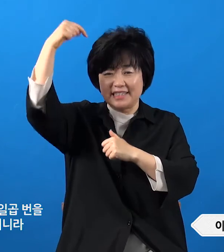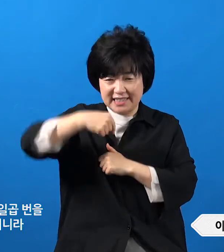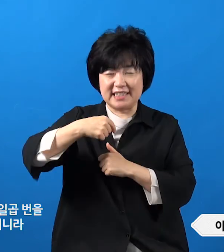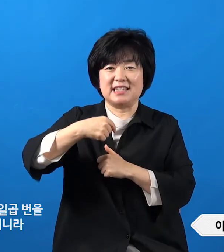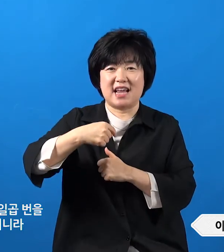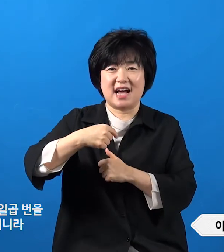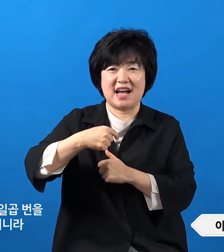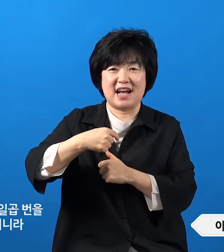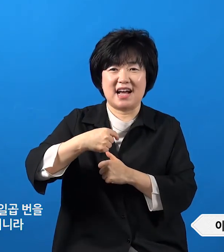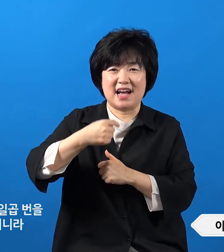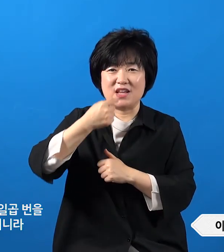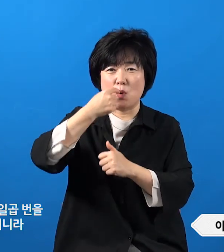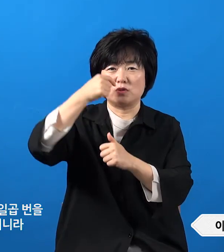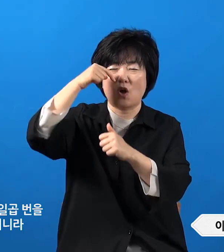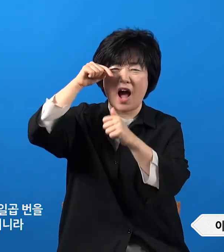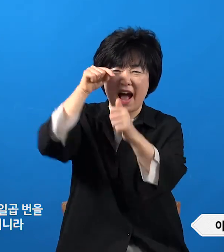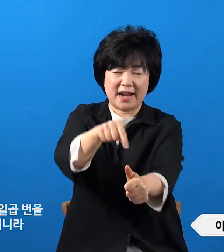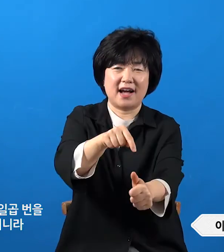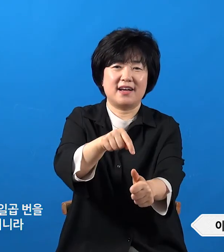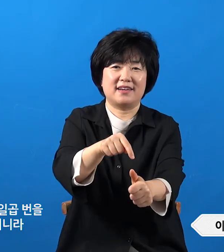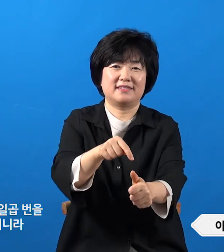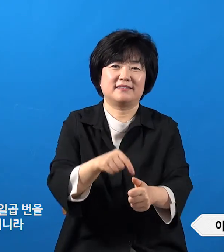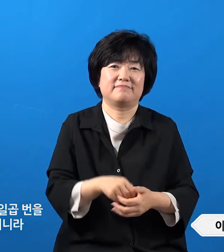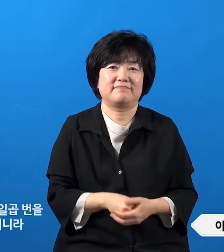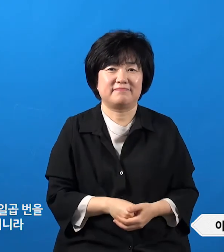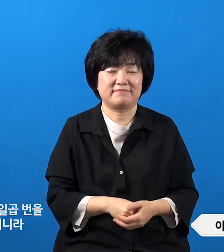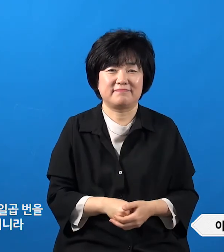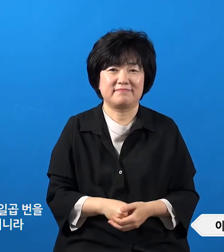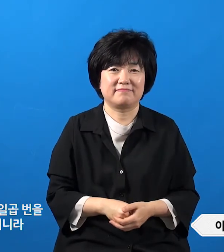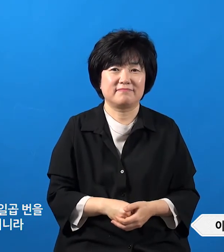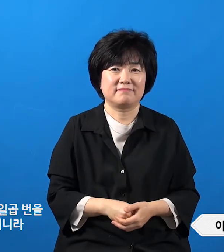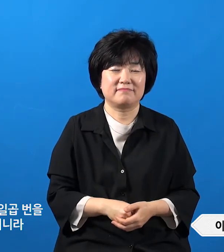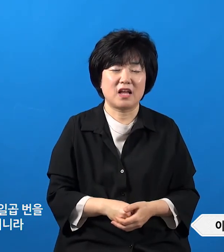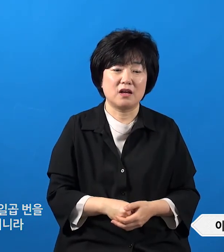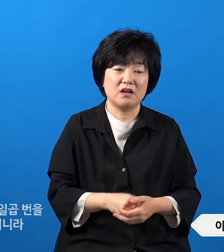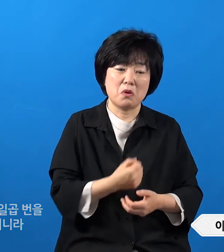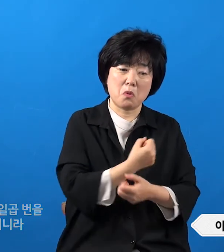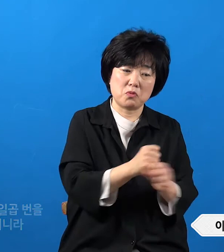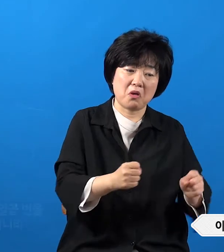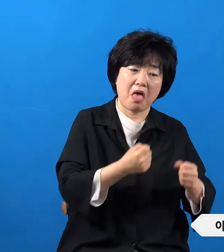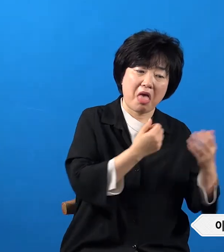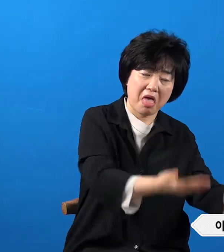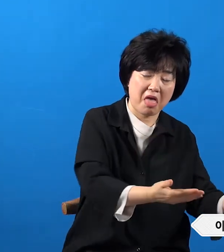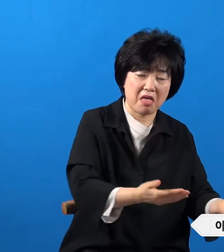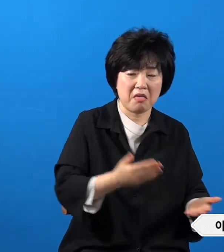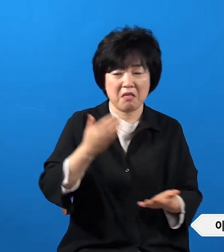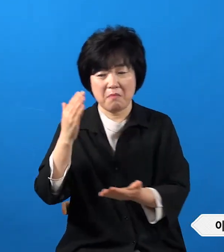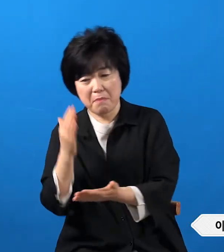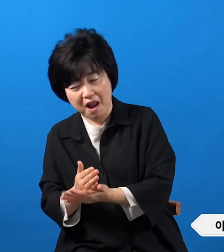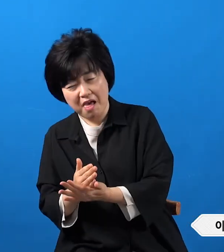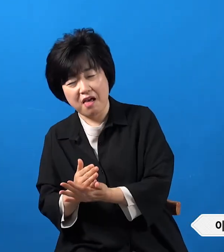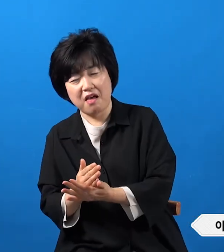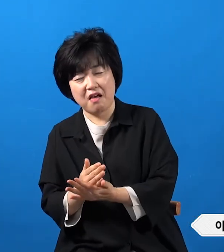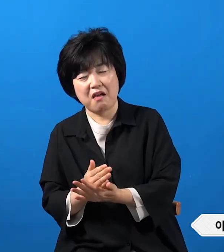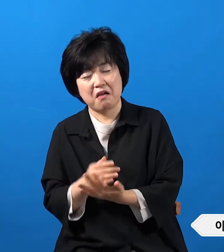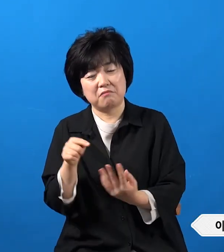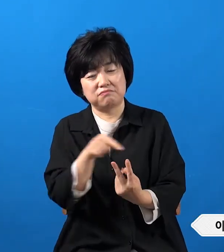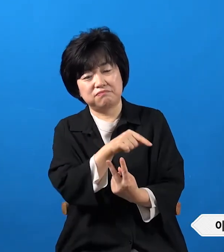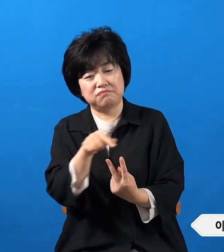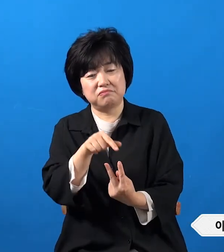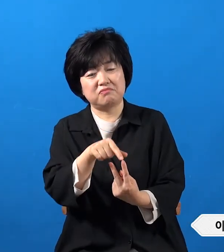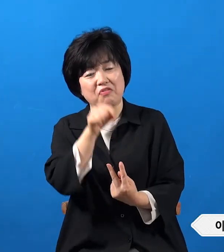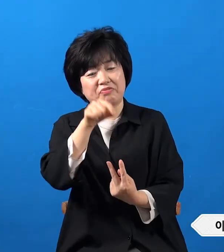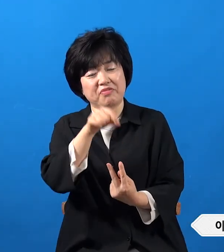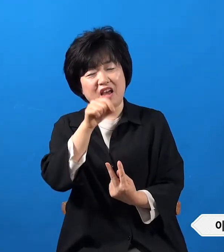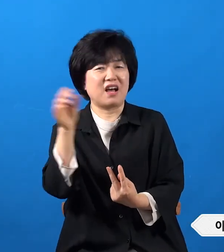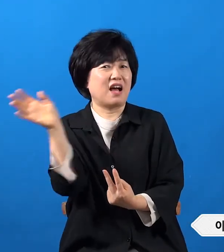명령사예요. 용서하라, 명령이에요. 용서는 해도 좋고 안 해도 좋은 선택의 이슈가 아니라는